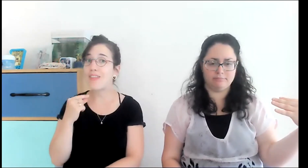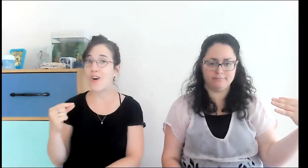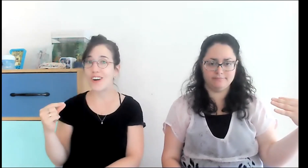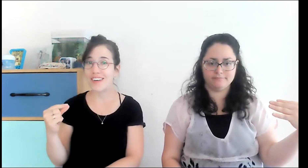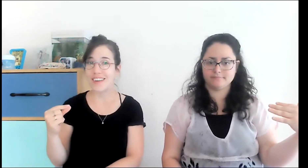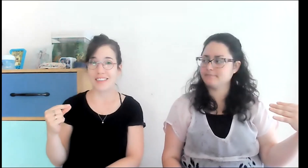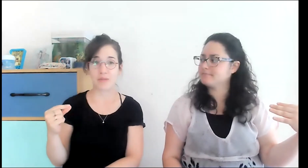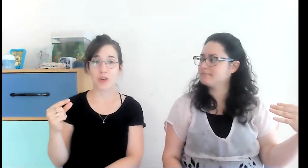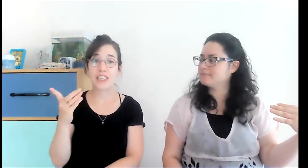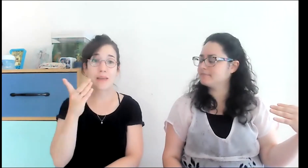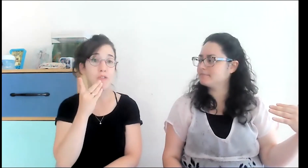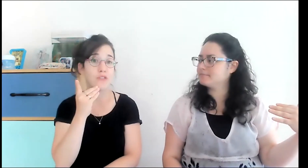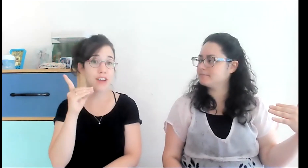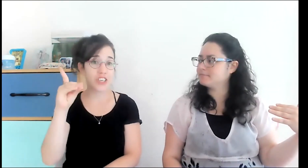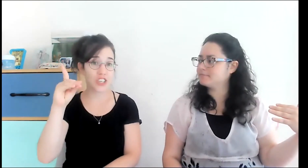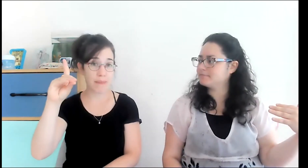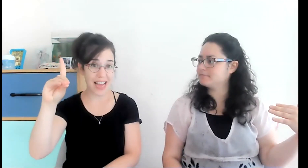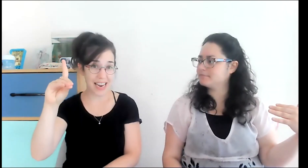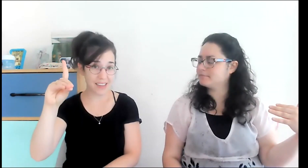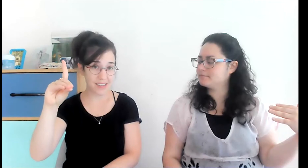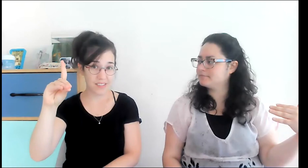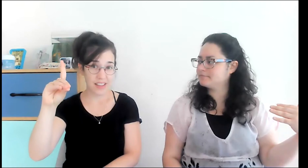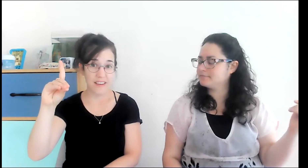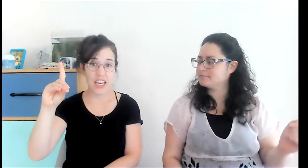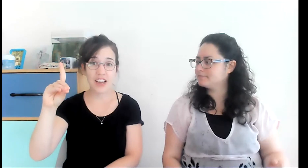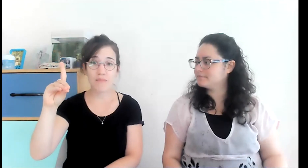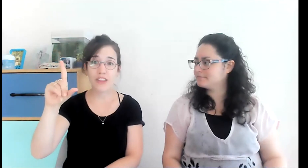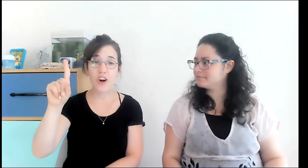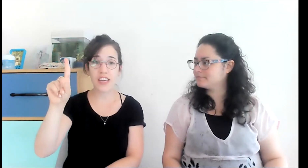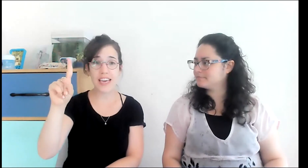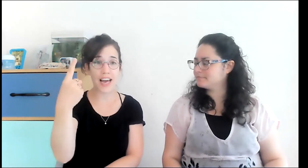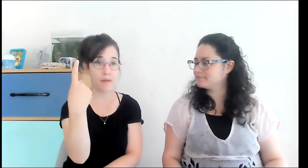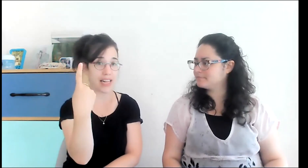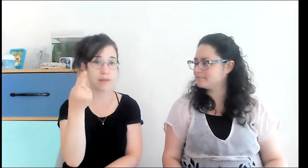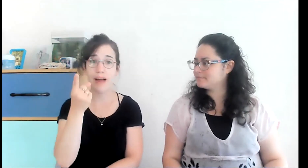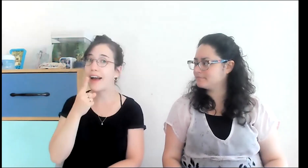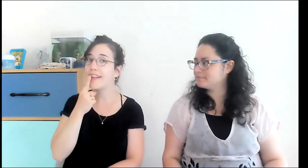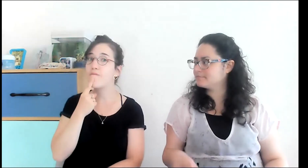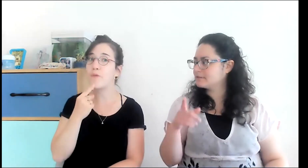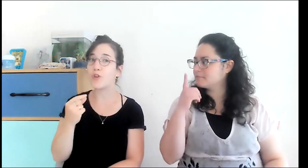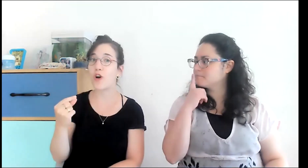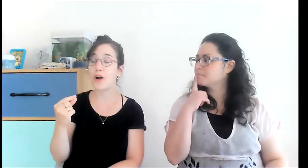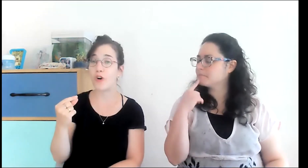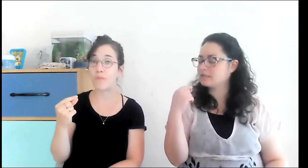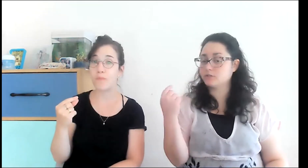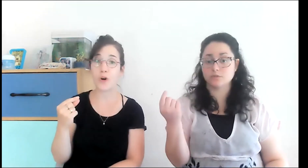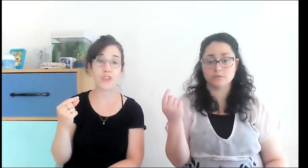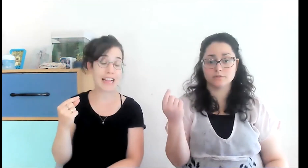ומתוק. אתם זוכרים שסימנו דבש עם הדלב? עכשיו מתוק יהיה רק עם אצבע אחת באותו מקום, באותה